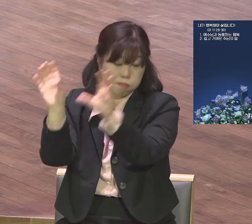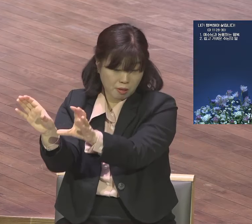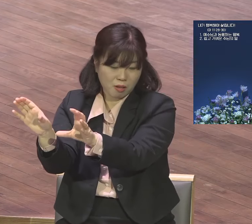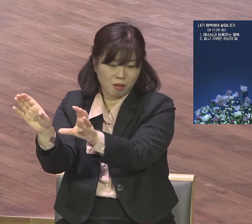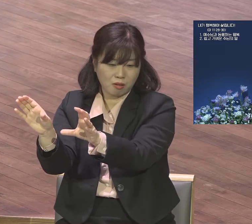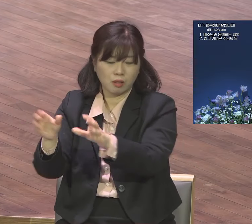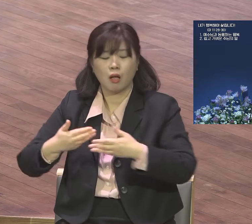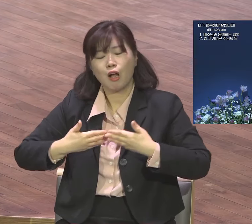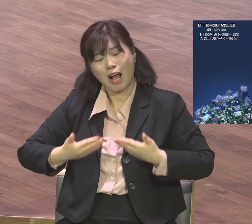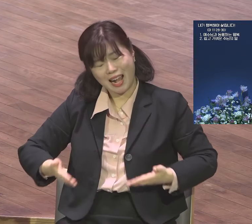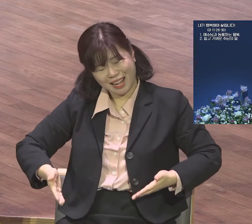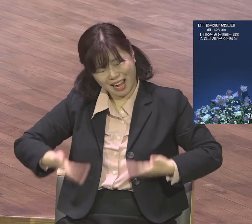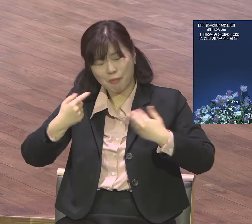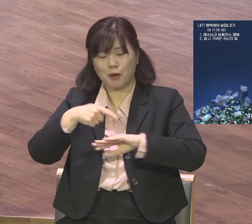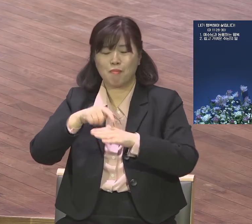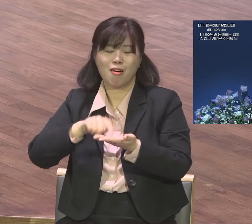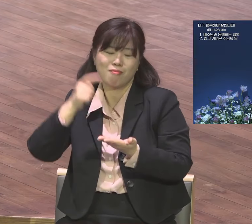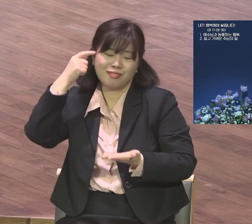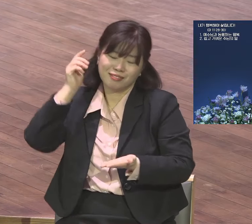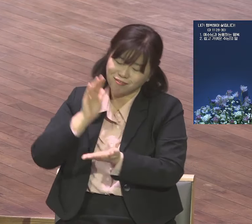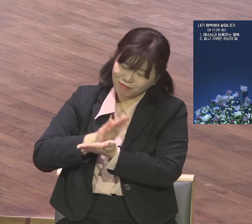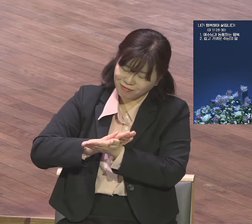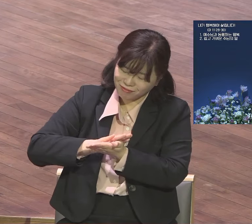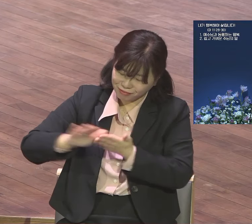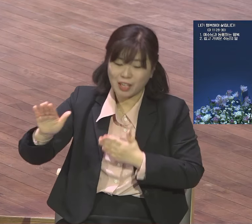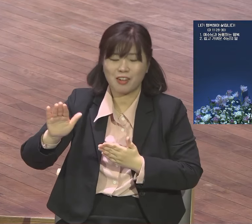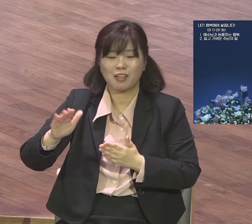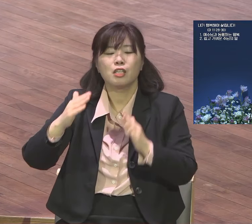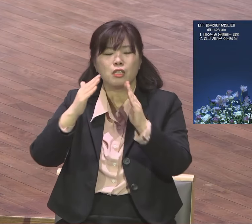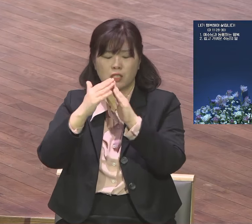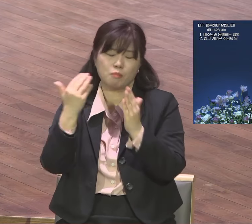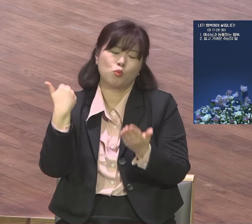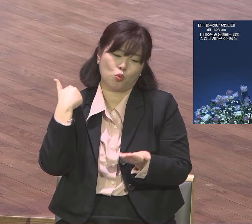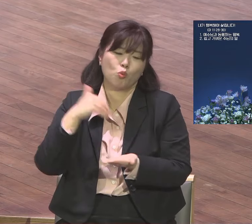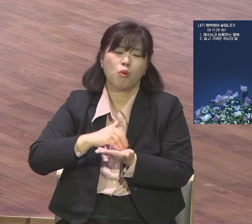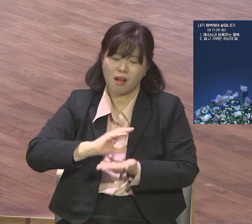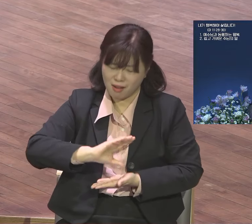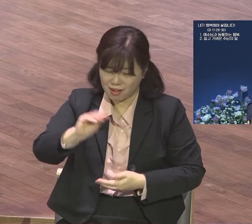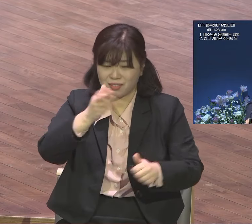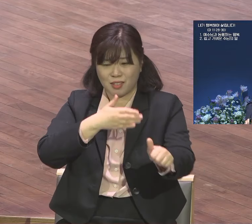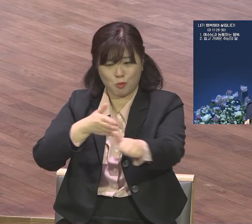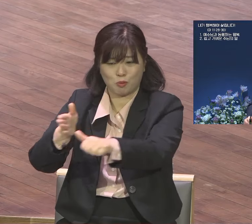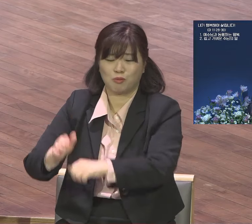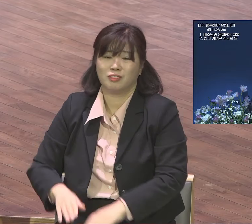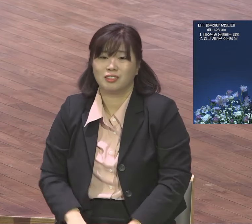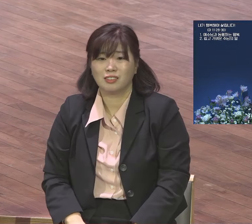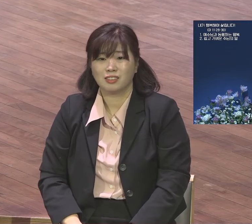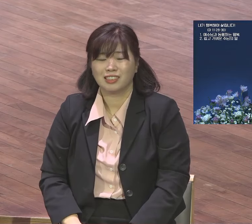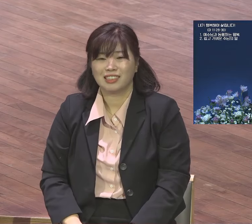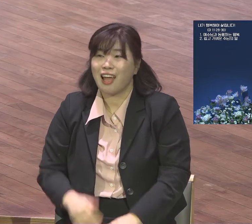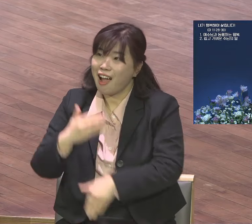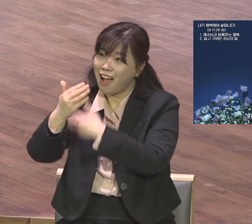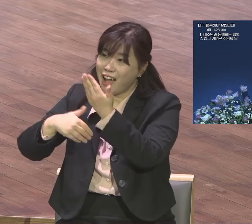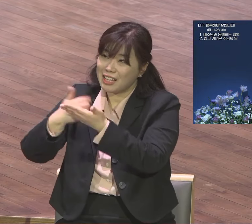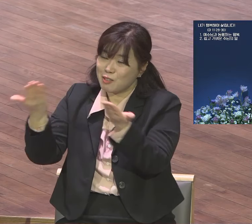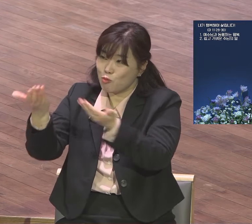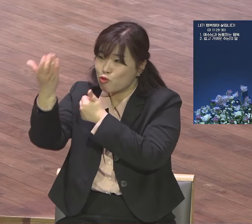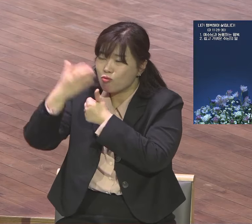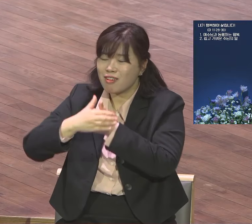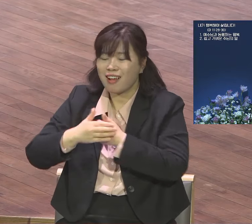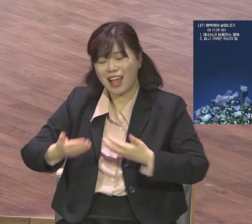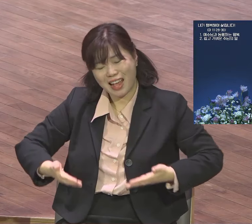다 내려놓고 이제는 예수님과 함께 가볍고 쉬운 멍에를 기쁨으로 지고 가면